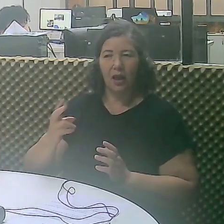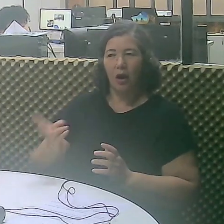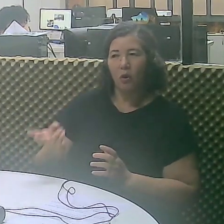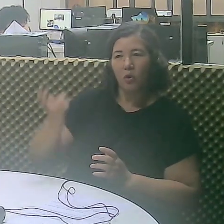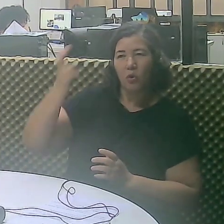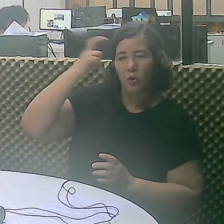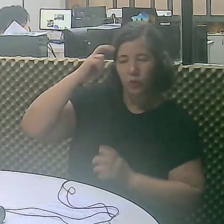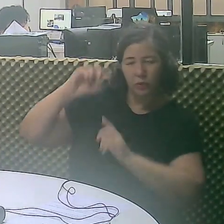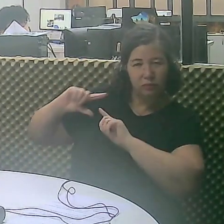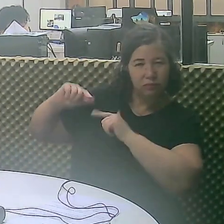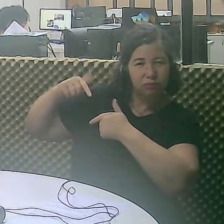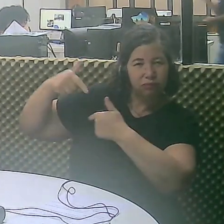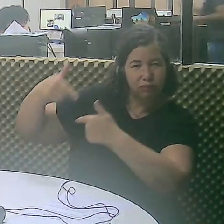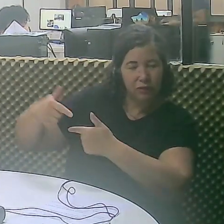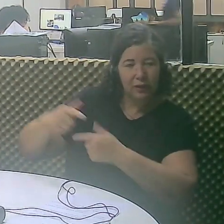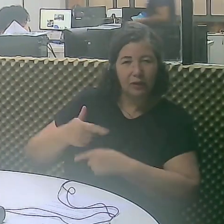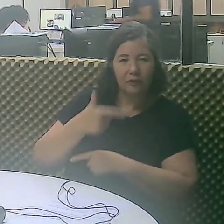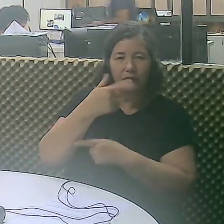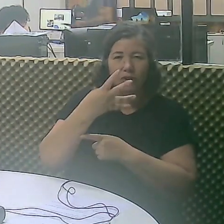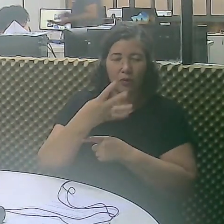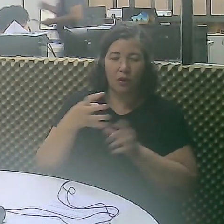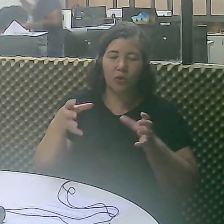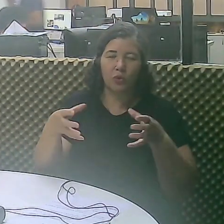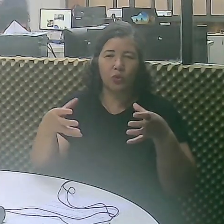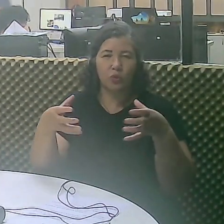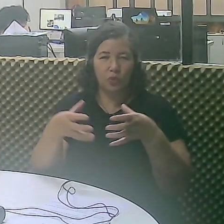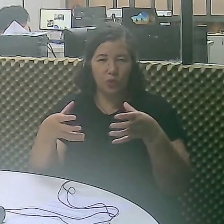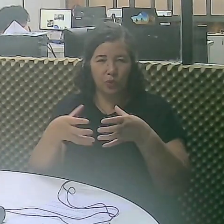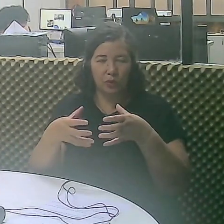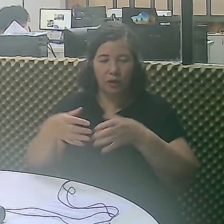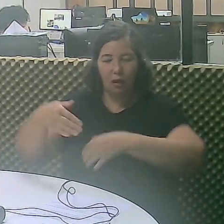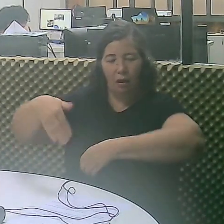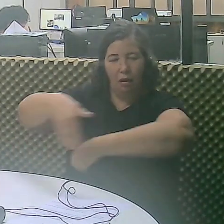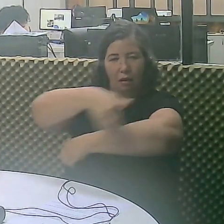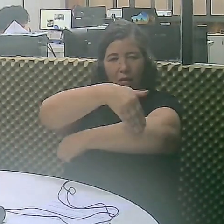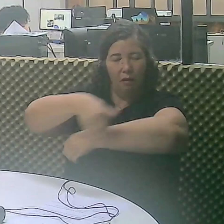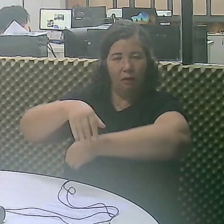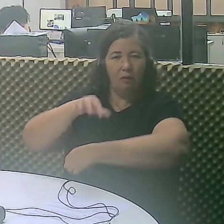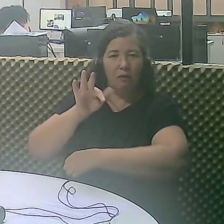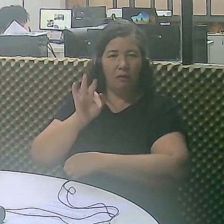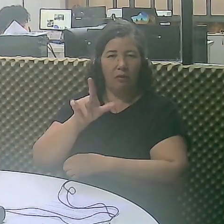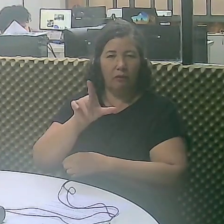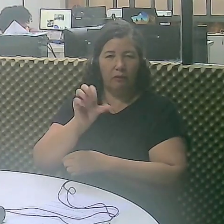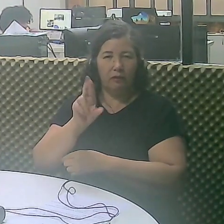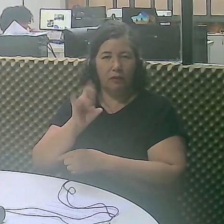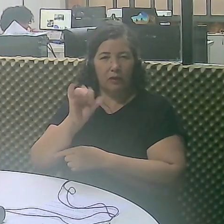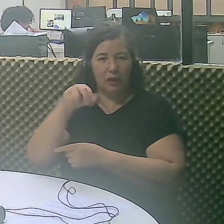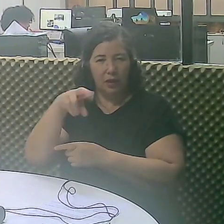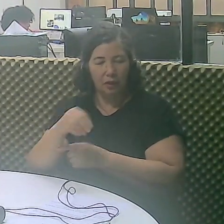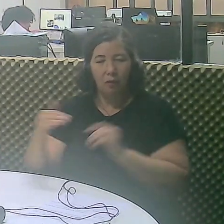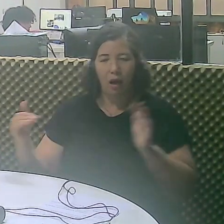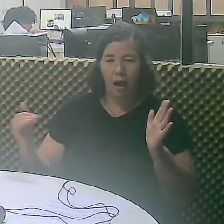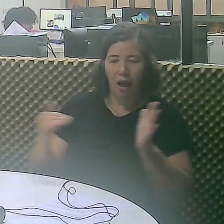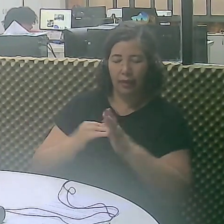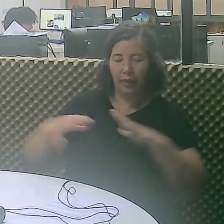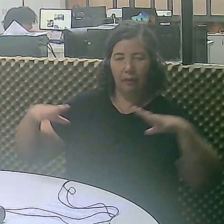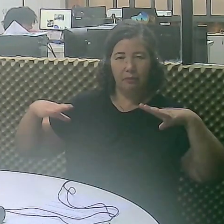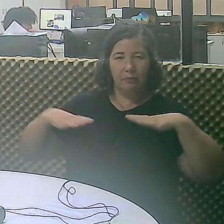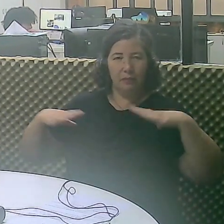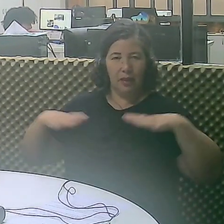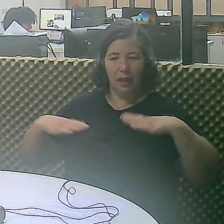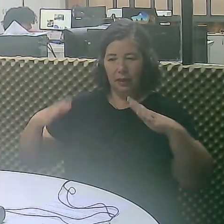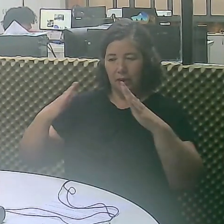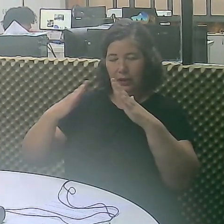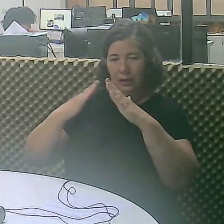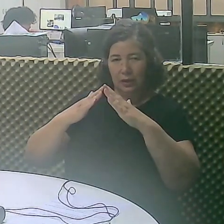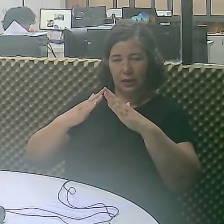destaque no cortejo dos 24 ternos ao longo da Avenida Floriano Peixoto até a Praça da Igreja do Rosário. O prefeito Adelmo